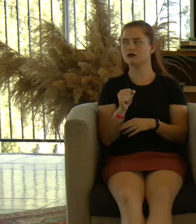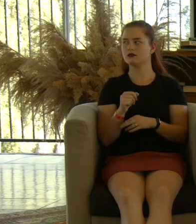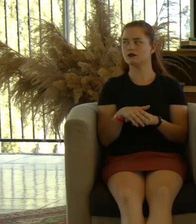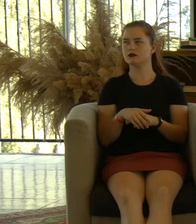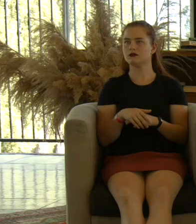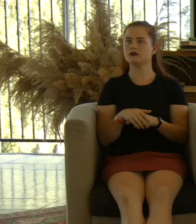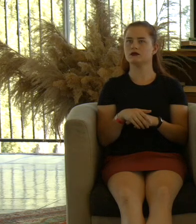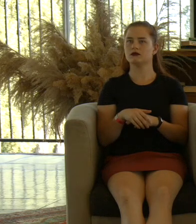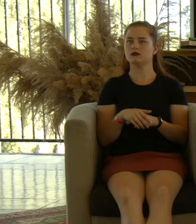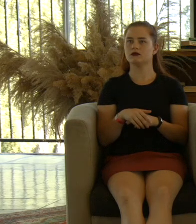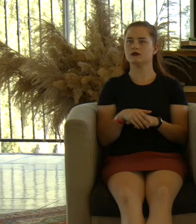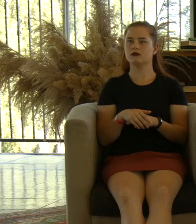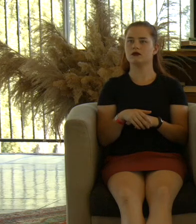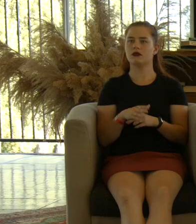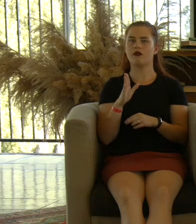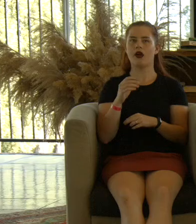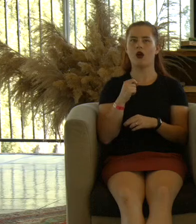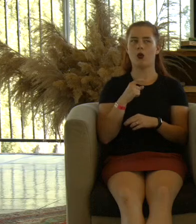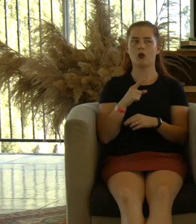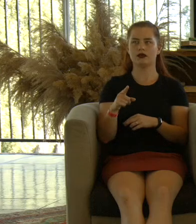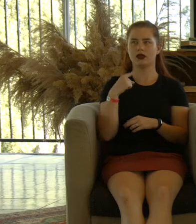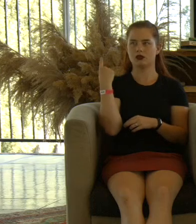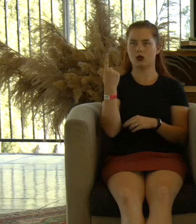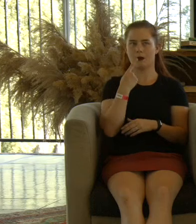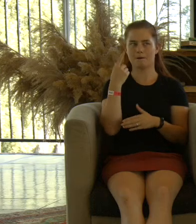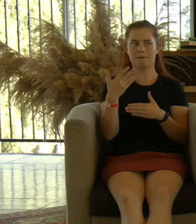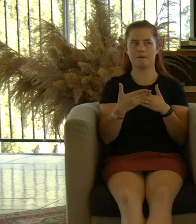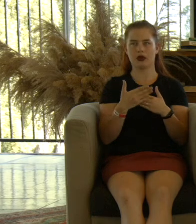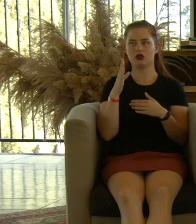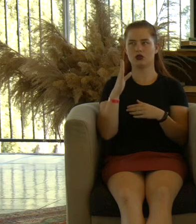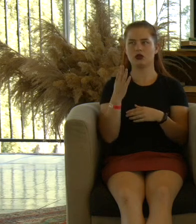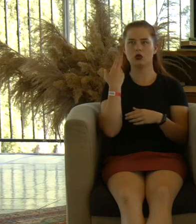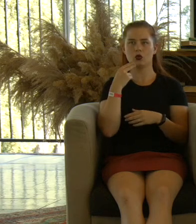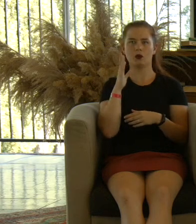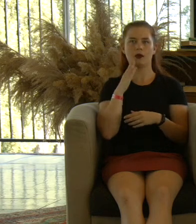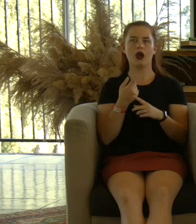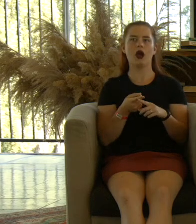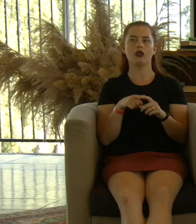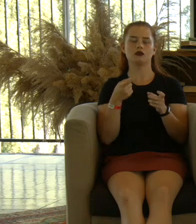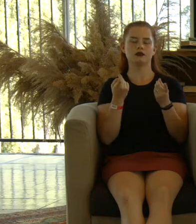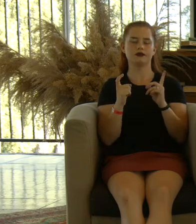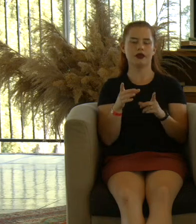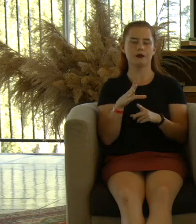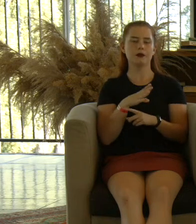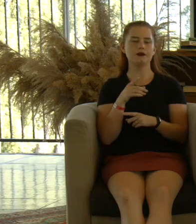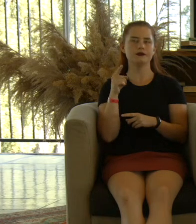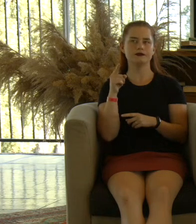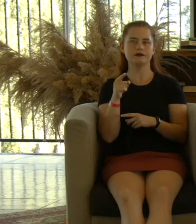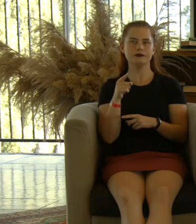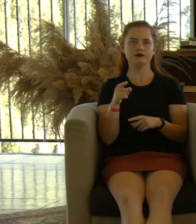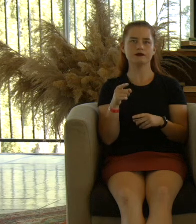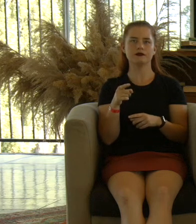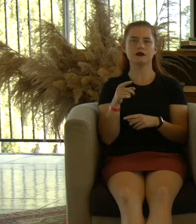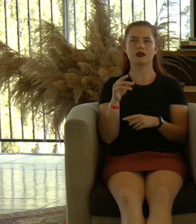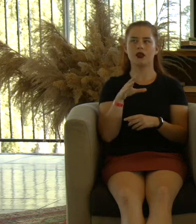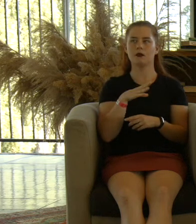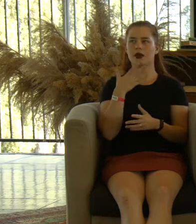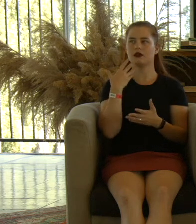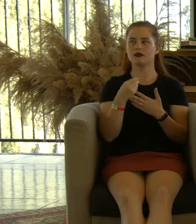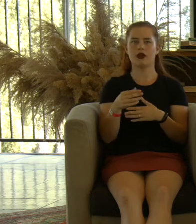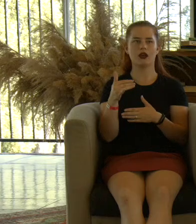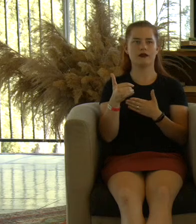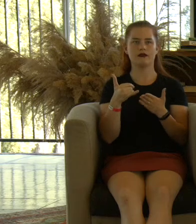в Одесской области, ближе к Румынии, это истинно винный регион, и там есть свои интересные вина, были как